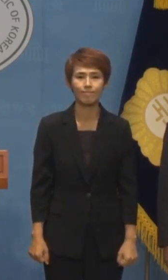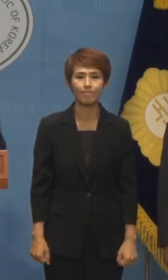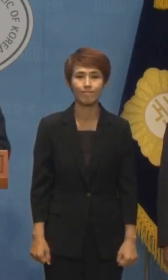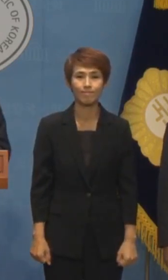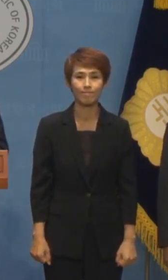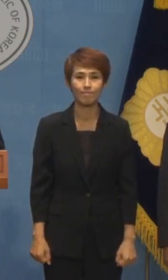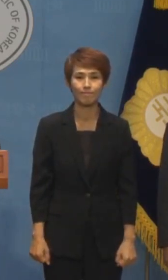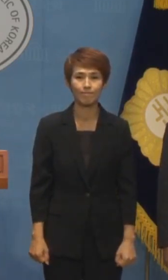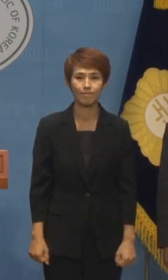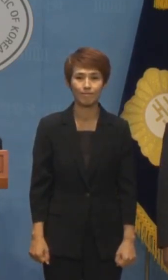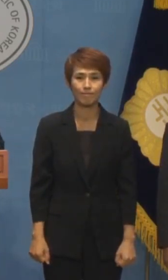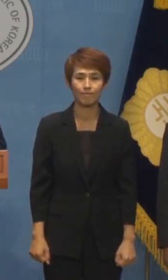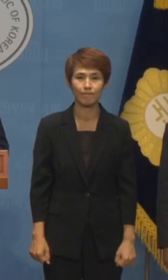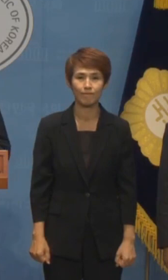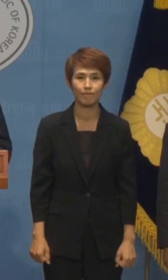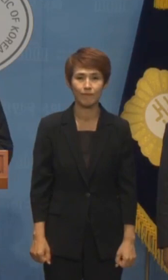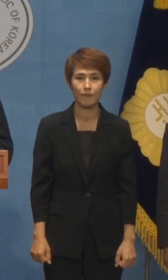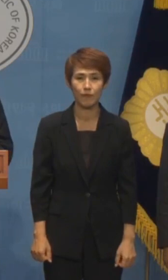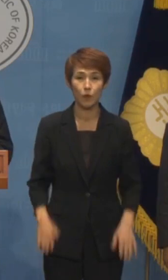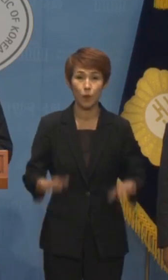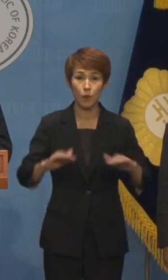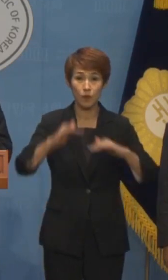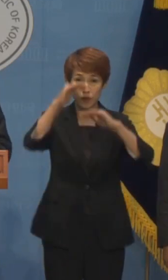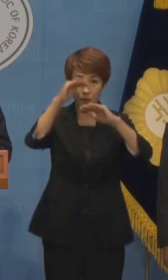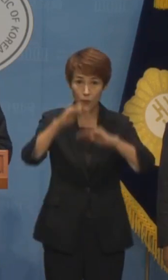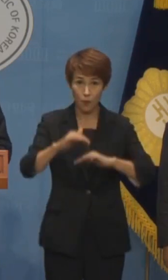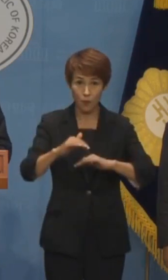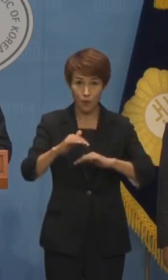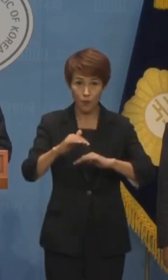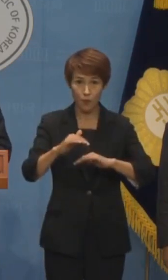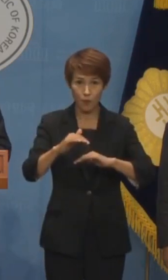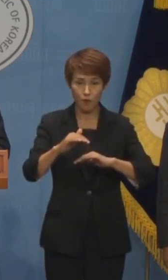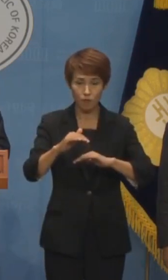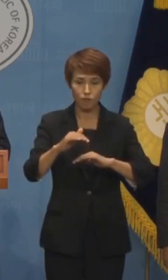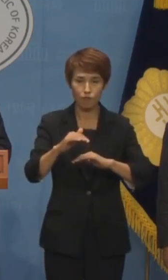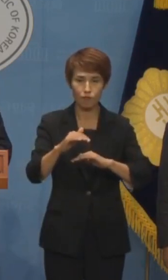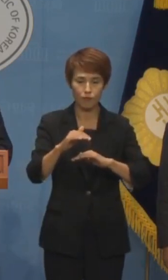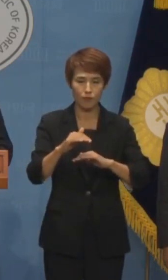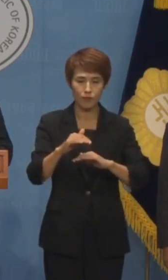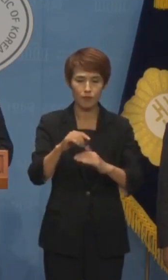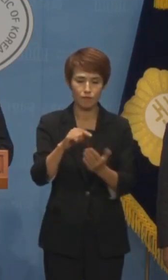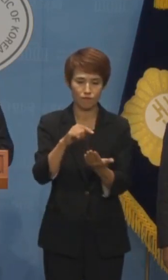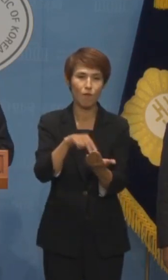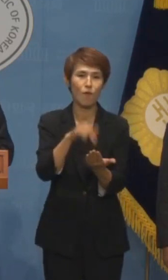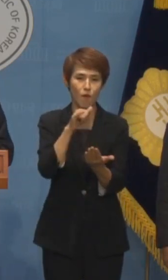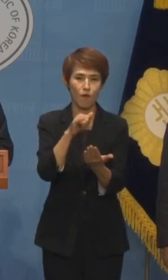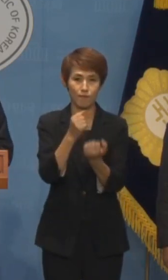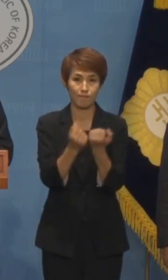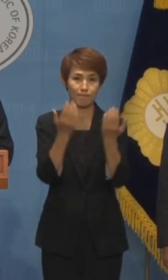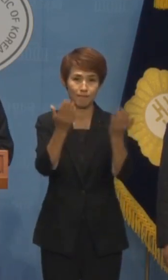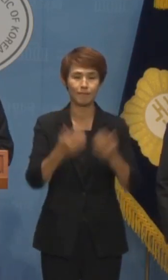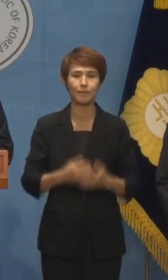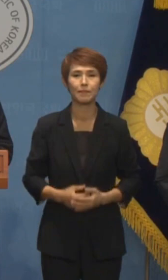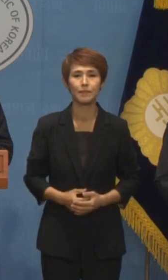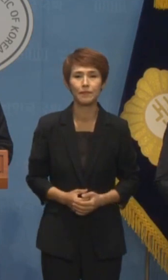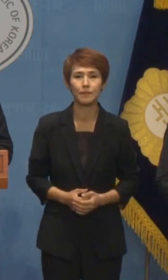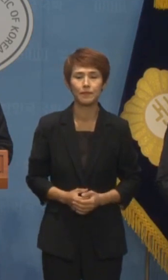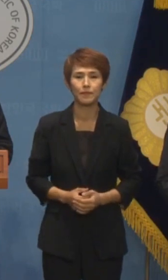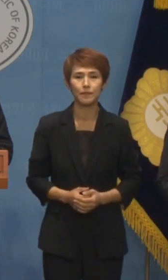이 기자회견문에 그 설명서가 좀 들어있기 때문에 기자회견문을 낭독하겠습니다.